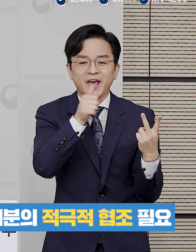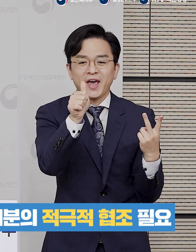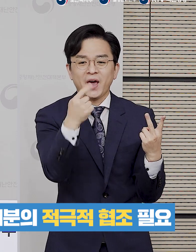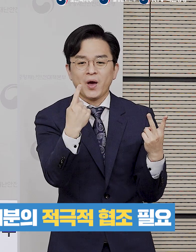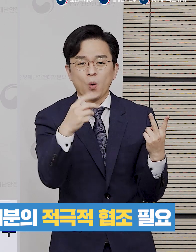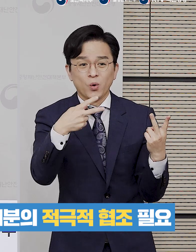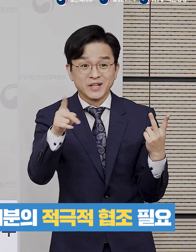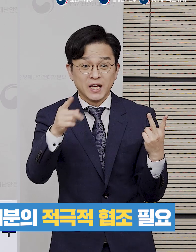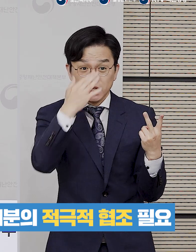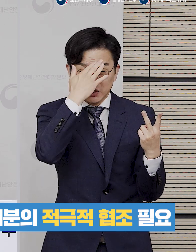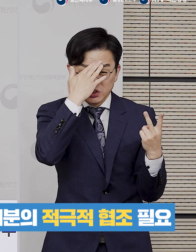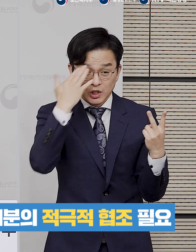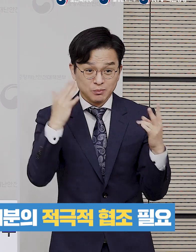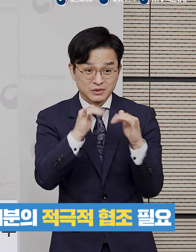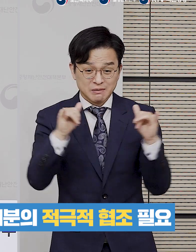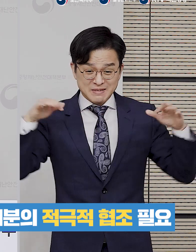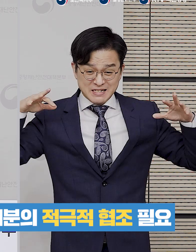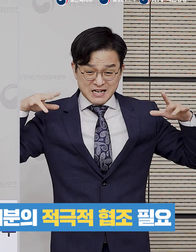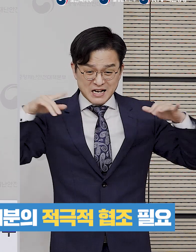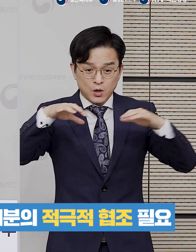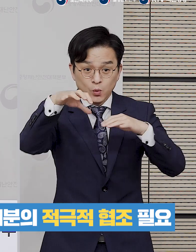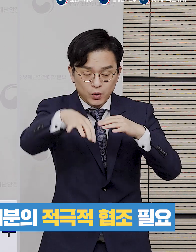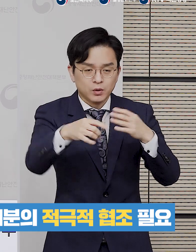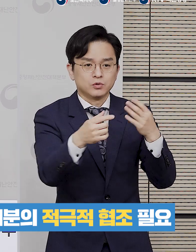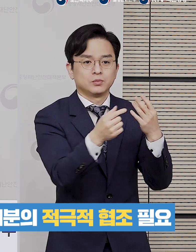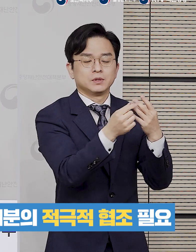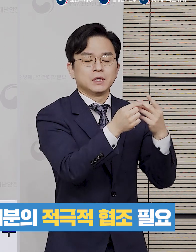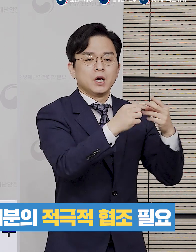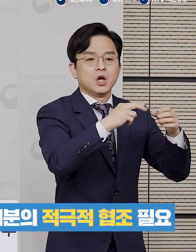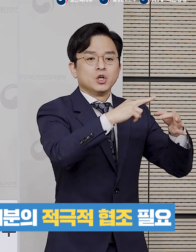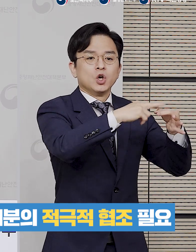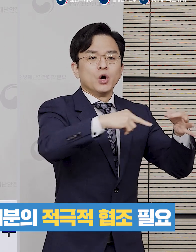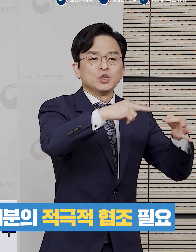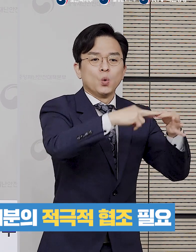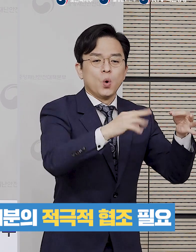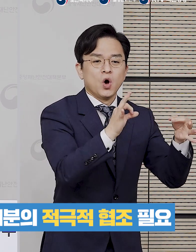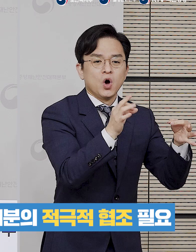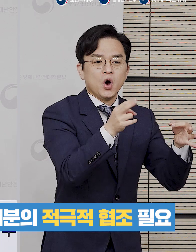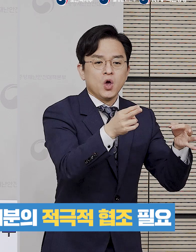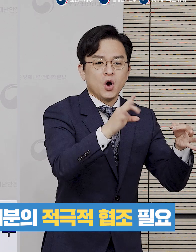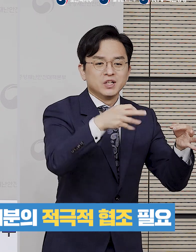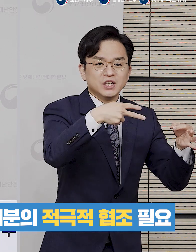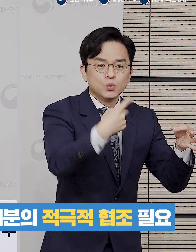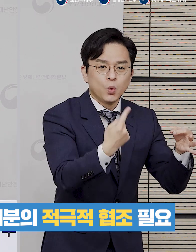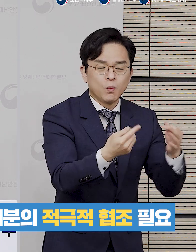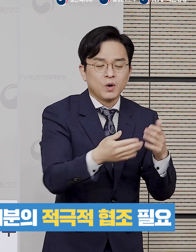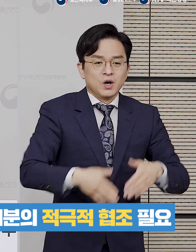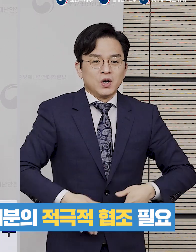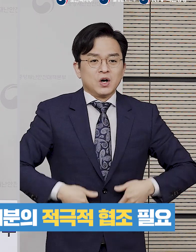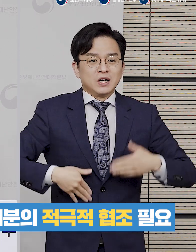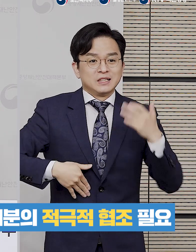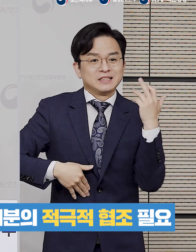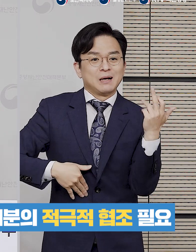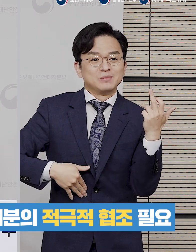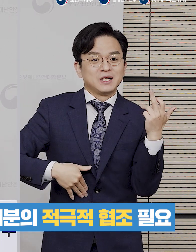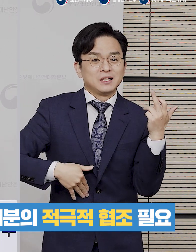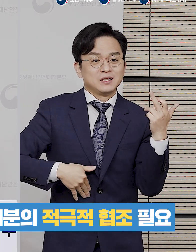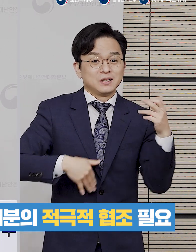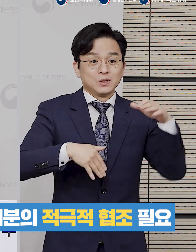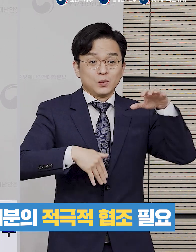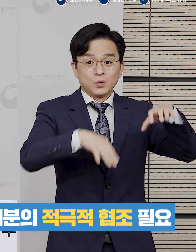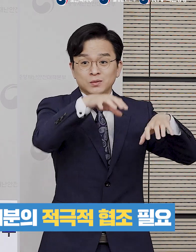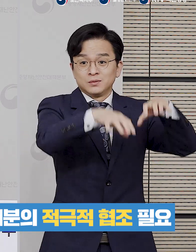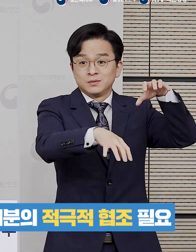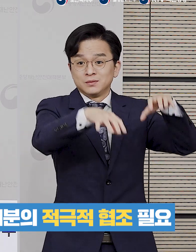강남역, 홍대 등과 같이 특히 젊은 층이 많이 모이는 지역에 그리고 여의도나 한강변, 남산과 같은